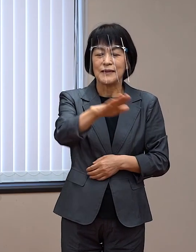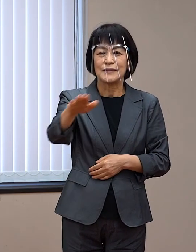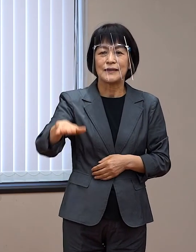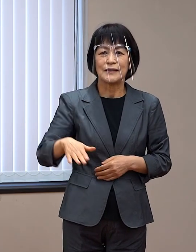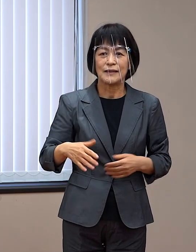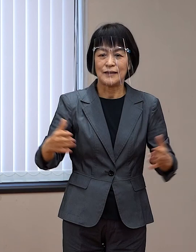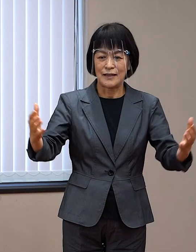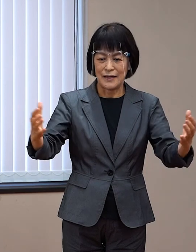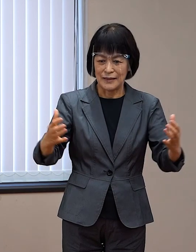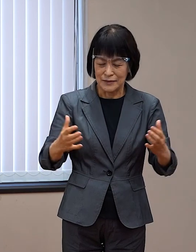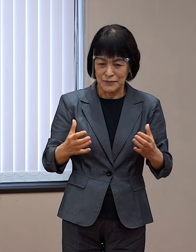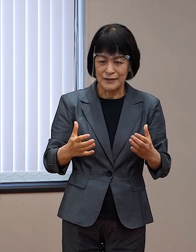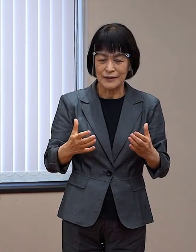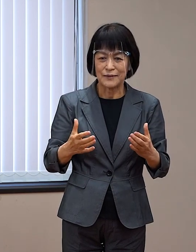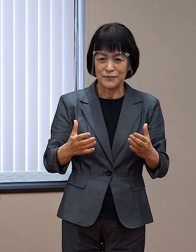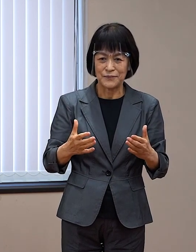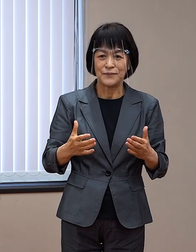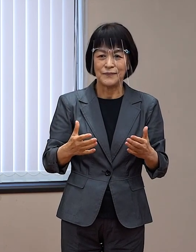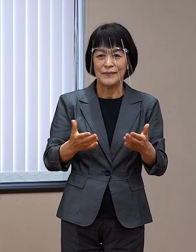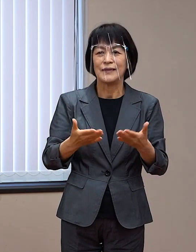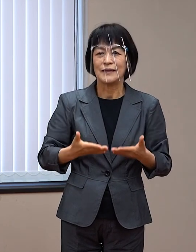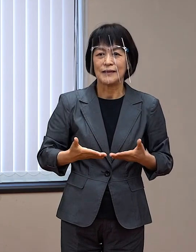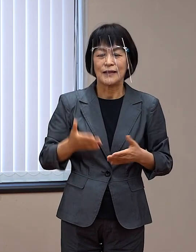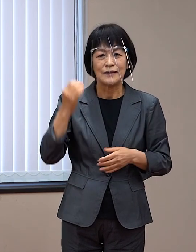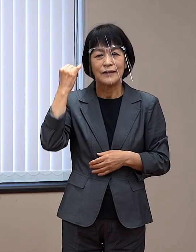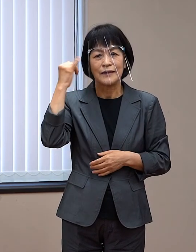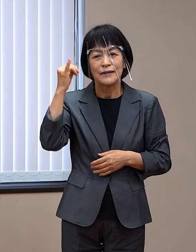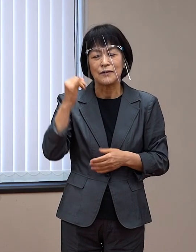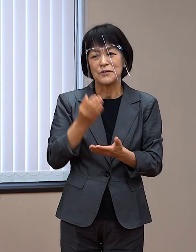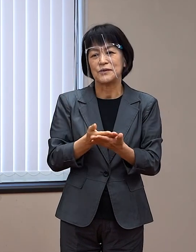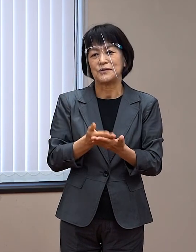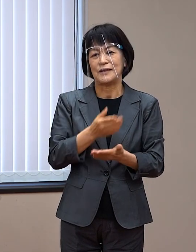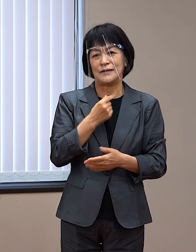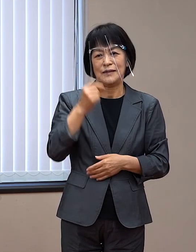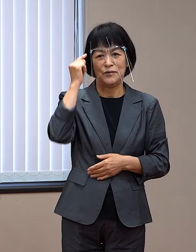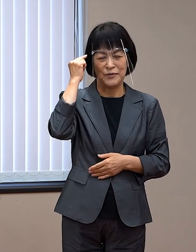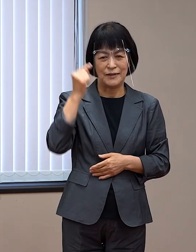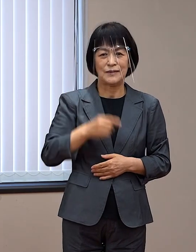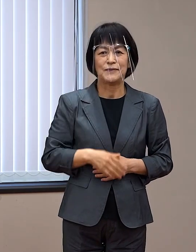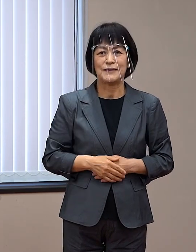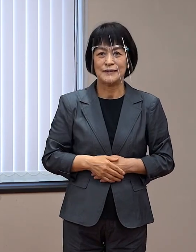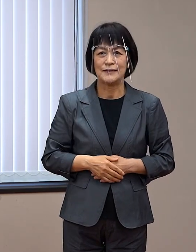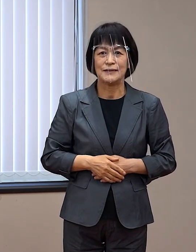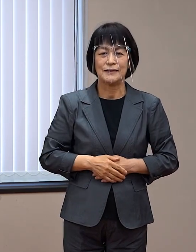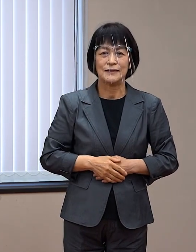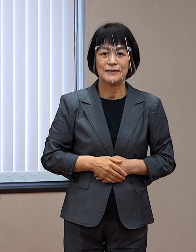お話をお運びいただき、ご意見等を頂戴したいと思っております。